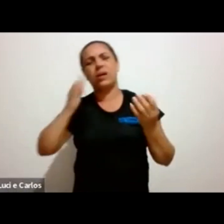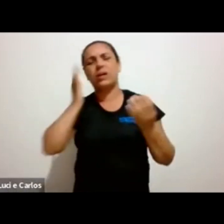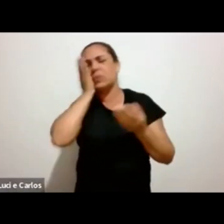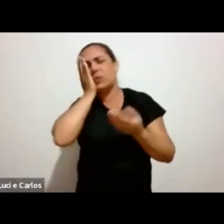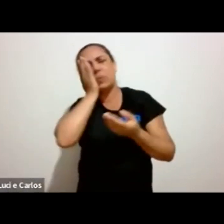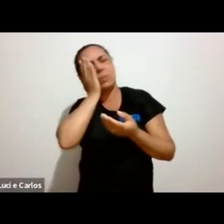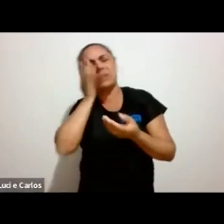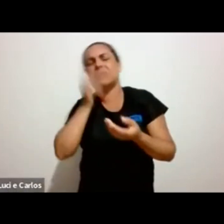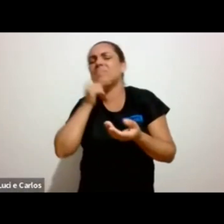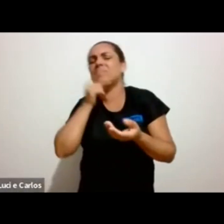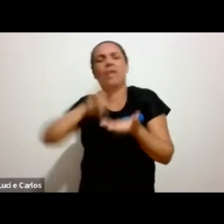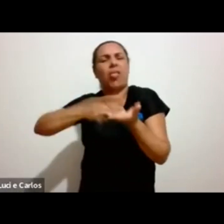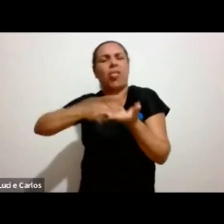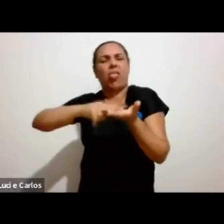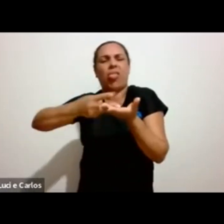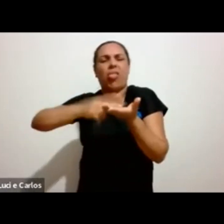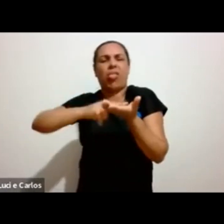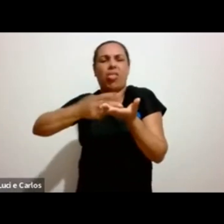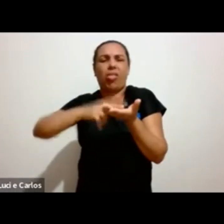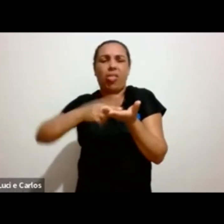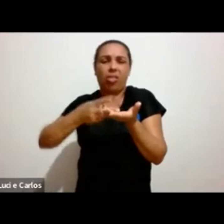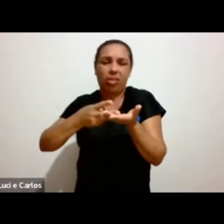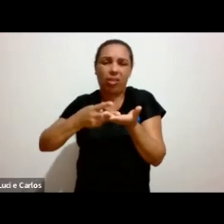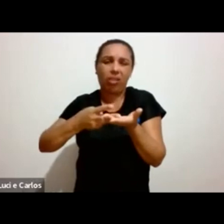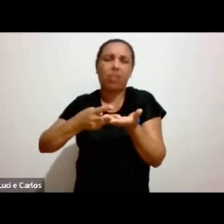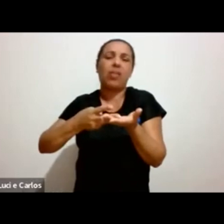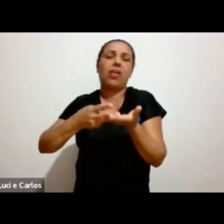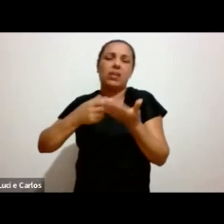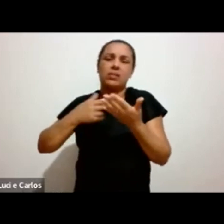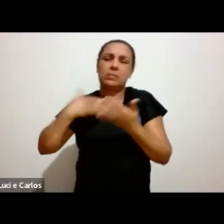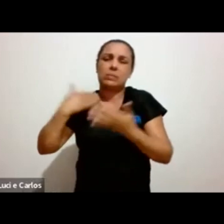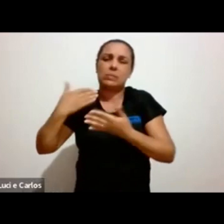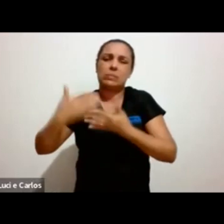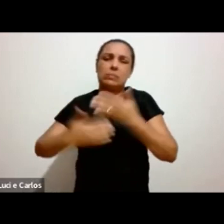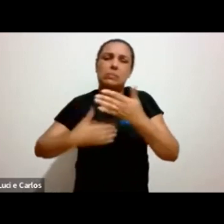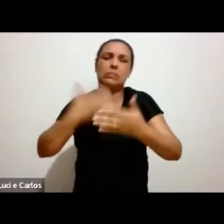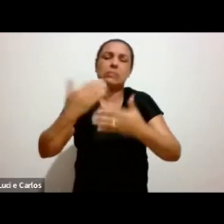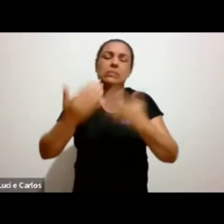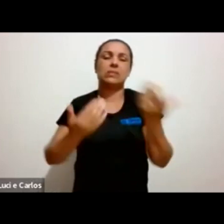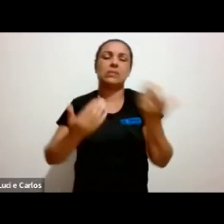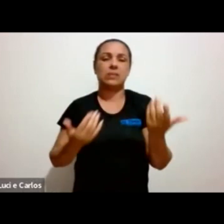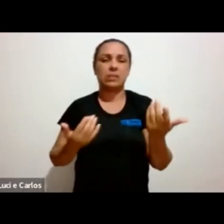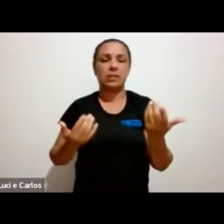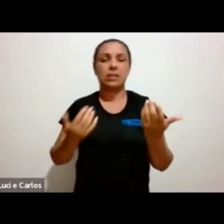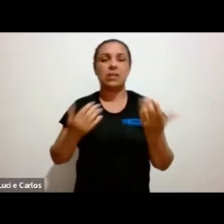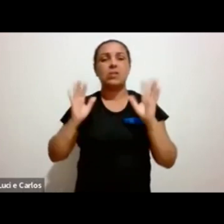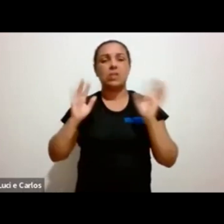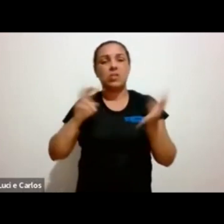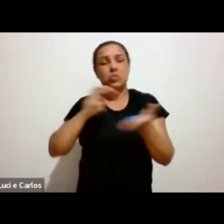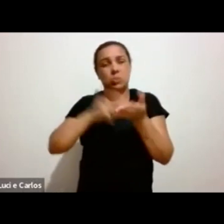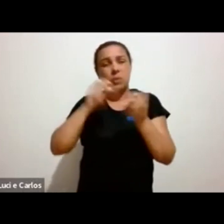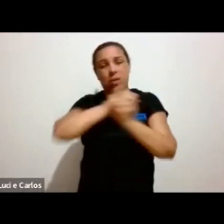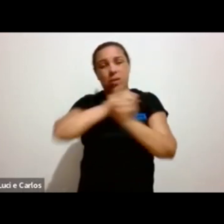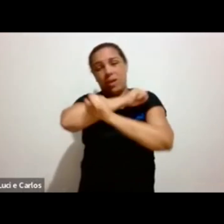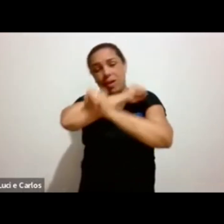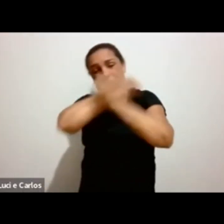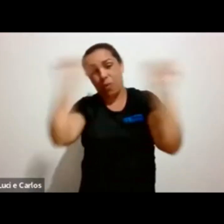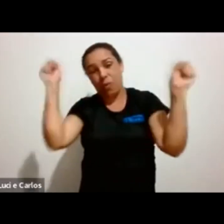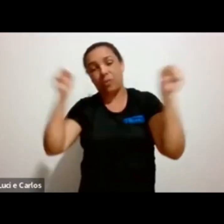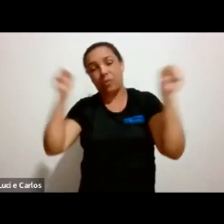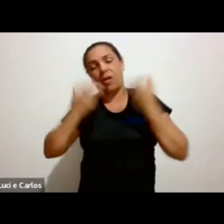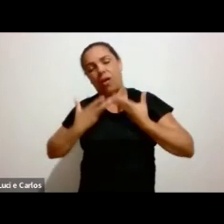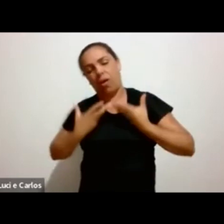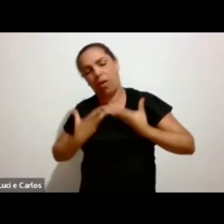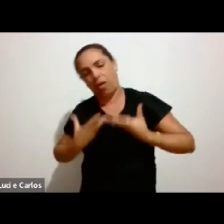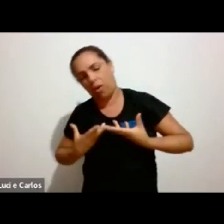satisfatório, o que colabora ainda mais para a pessoa viver cansada. Então a pessoa já acorda cansada, né? E isso